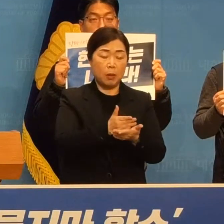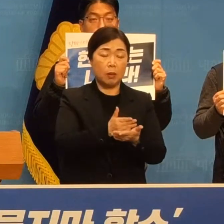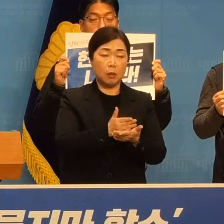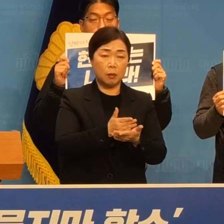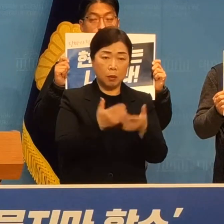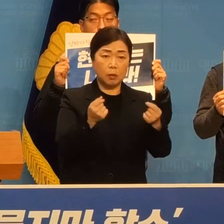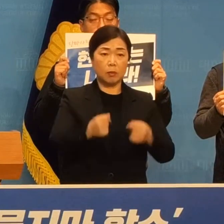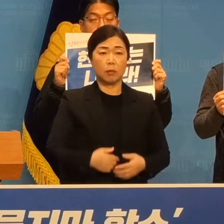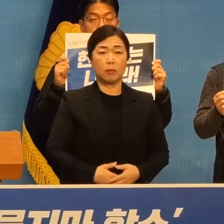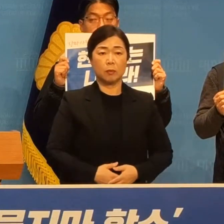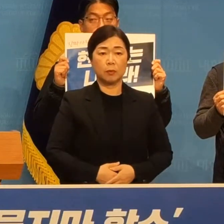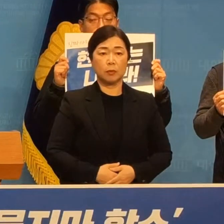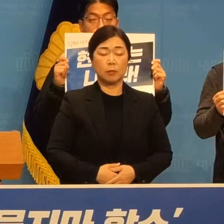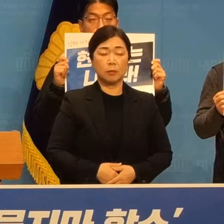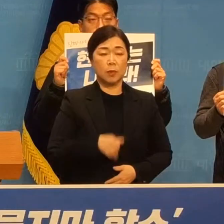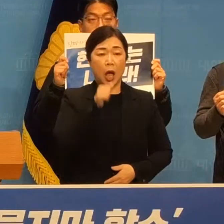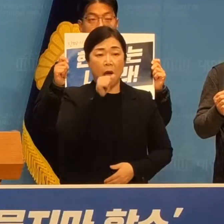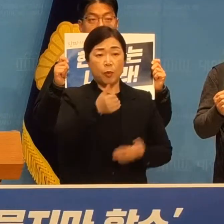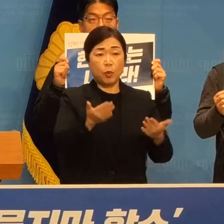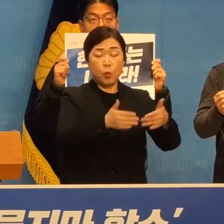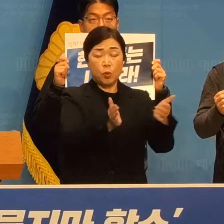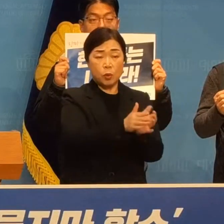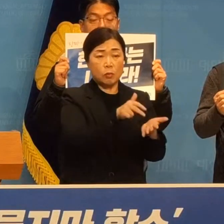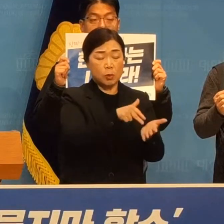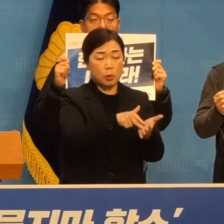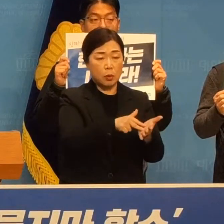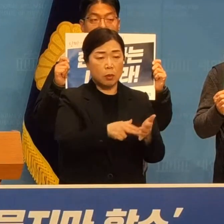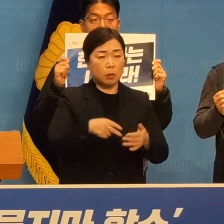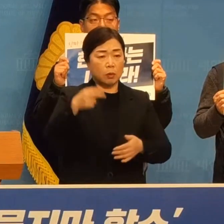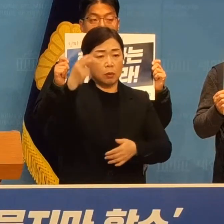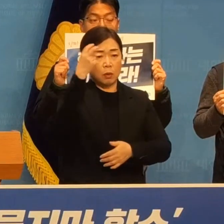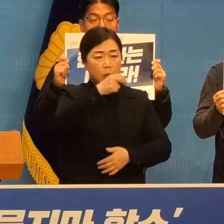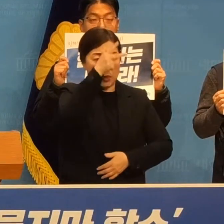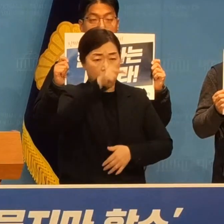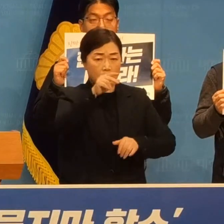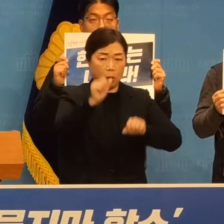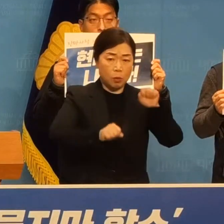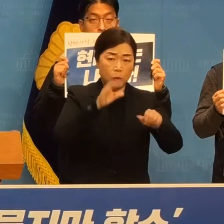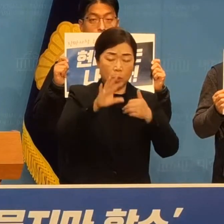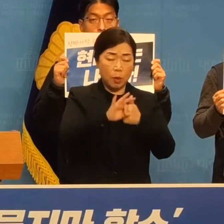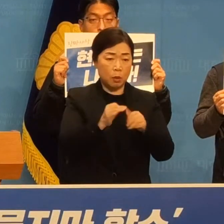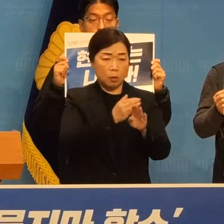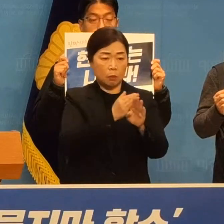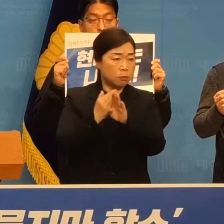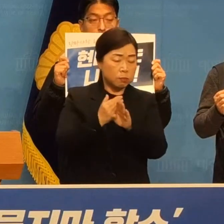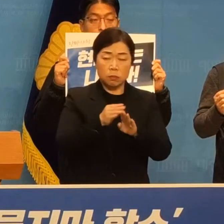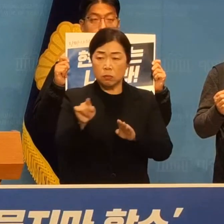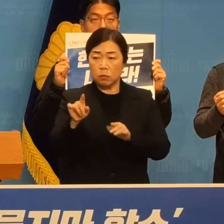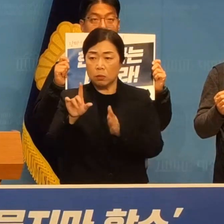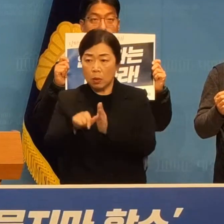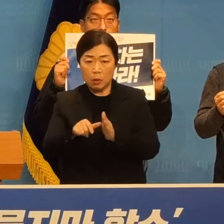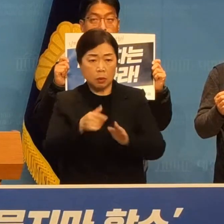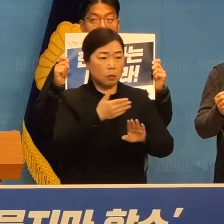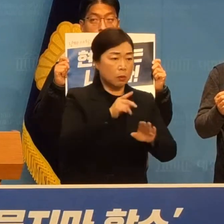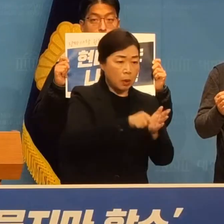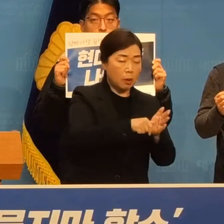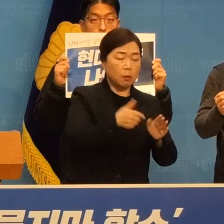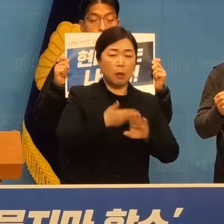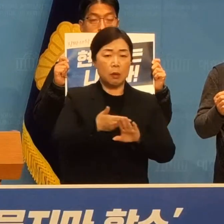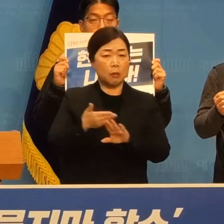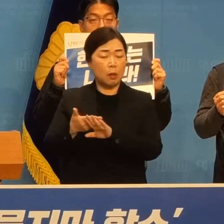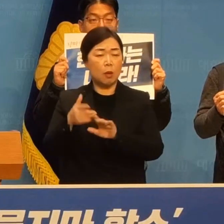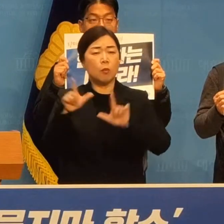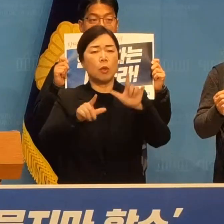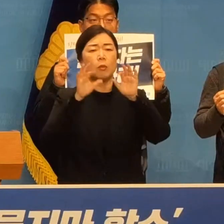금속노조는 검찰의 선택적, 사용자 편향적 기소를 규탄합니다. 또한 현대차